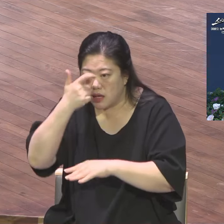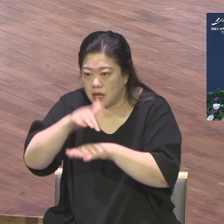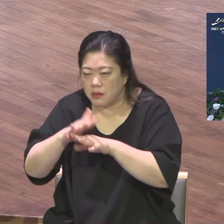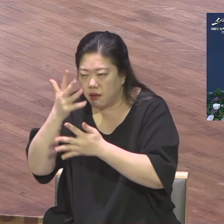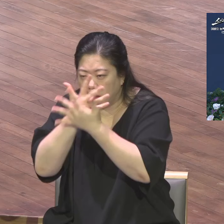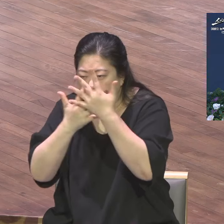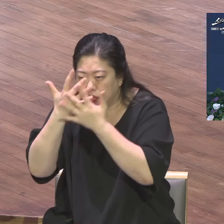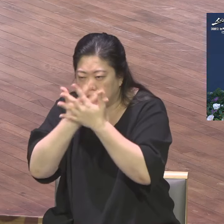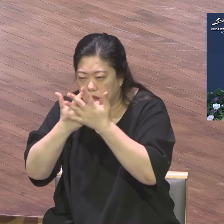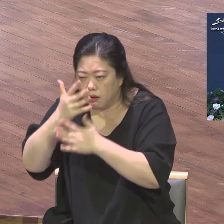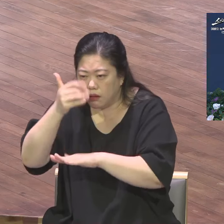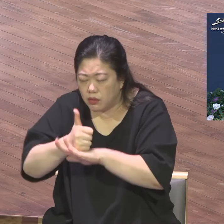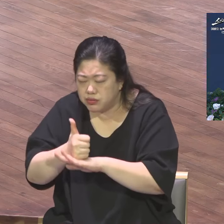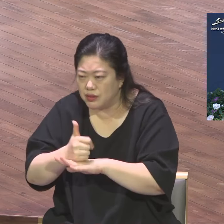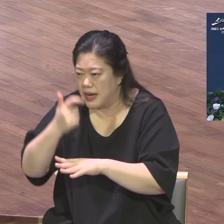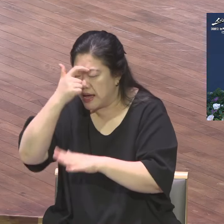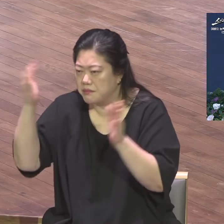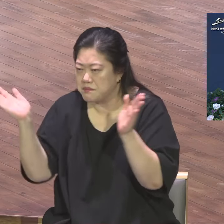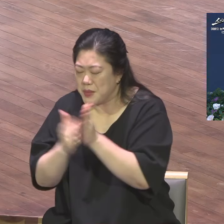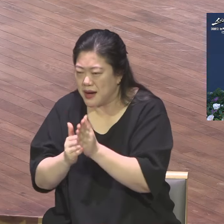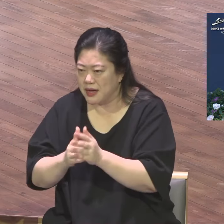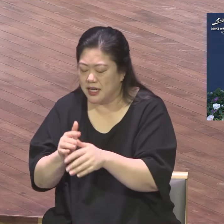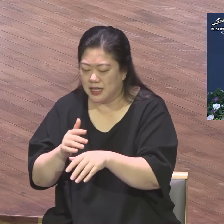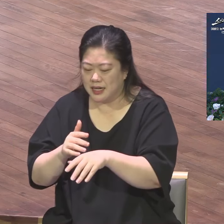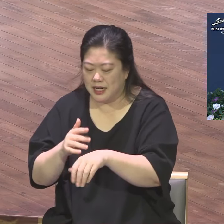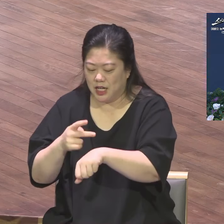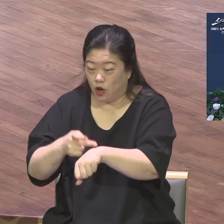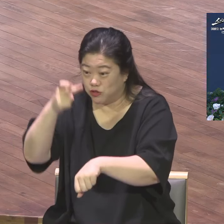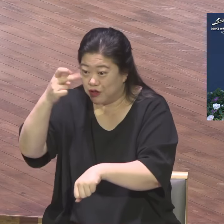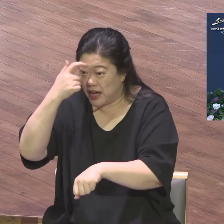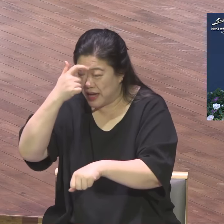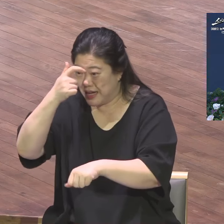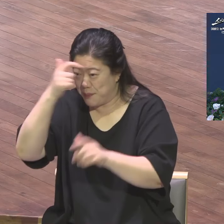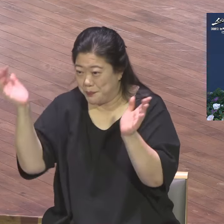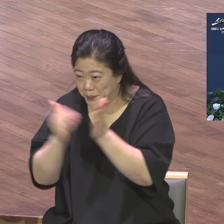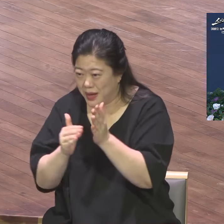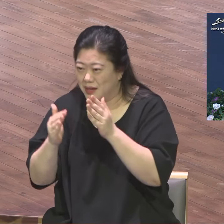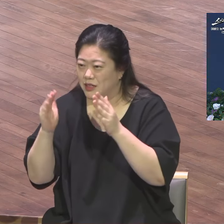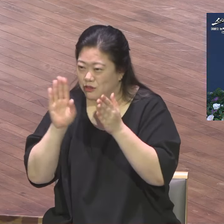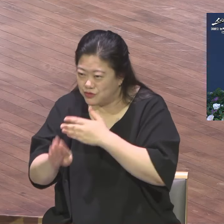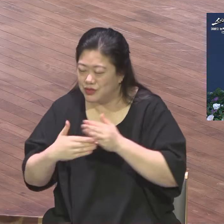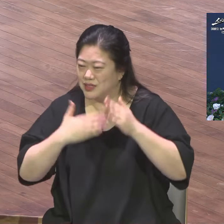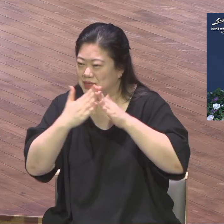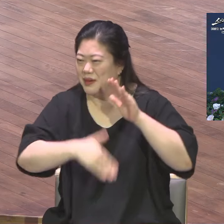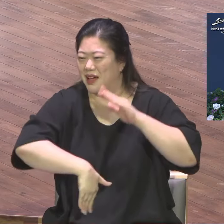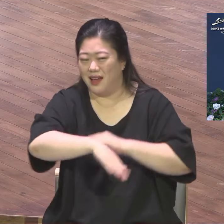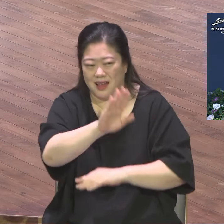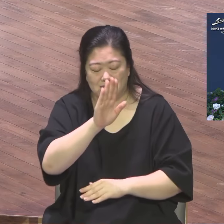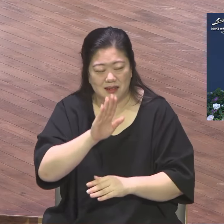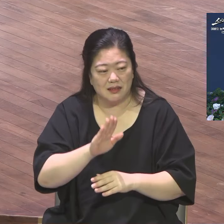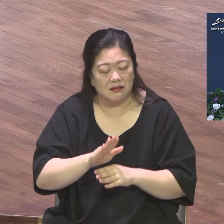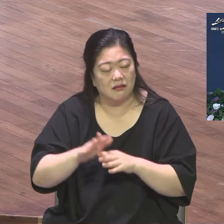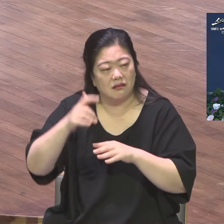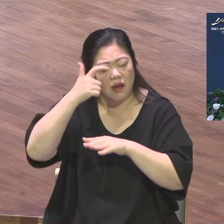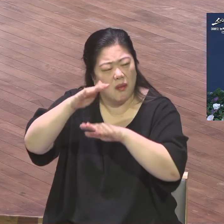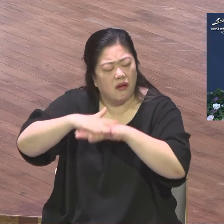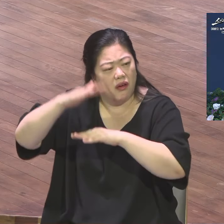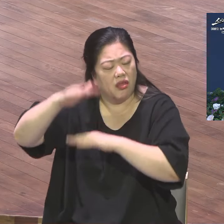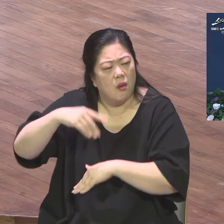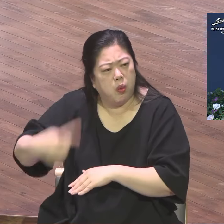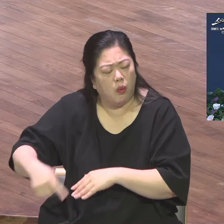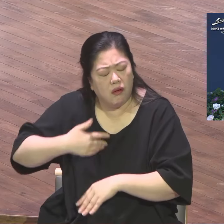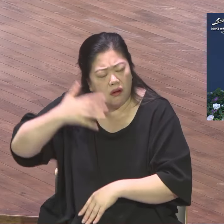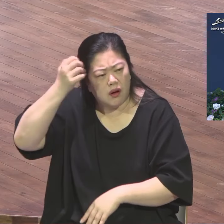불신자들은 저건 나름대로 다 지가 하나님이니까 지 마음대로 사는데, 우리 신자들은 하나님을 믿잖아요. 그런데 예배는